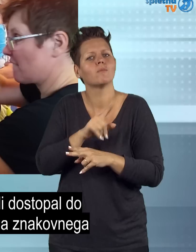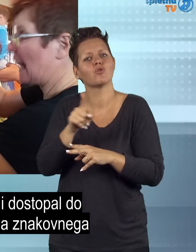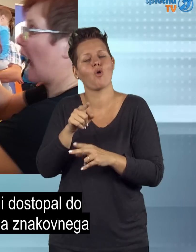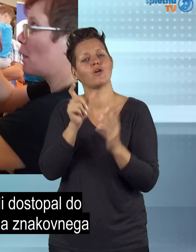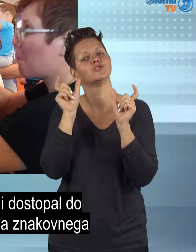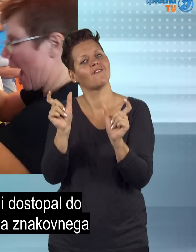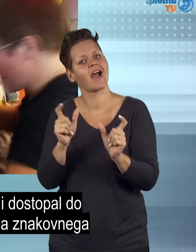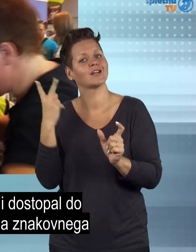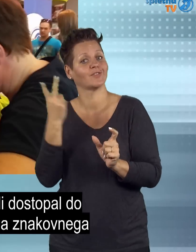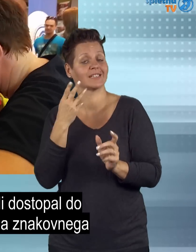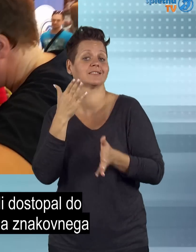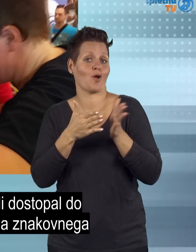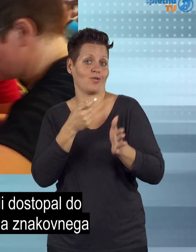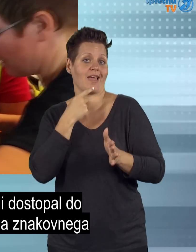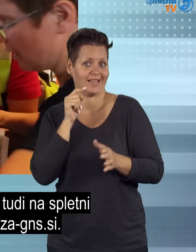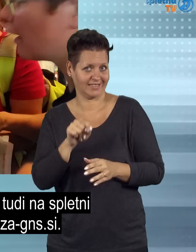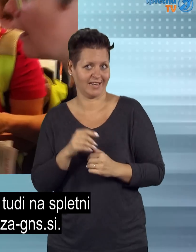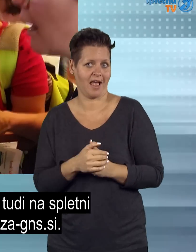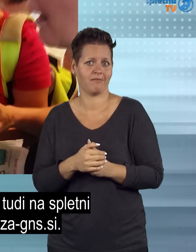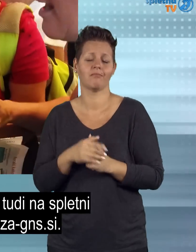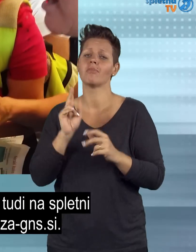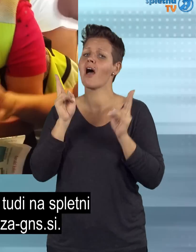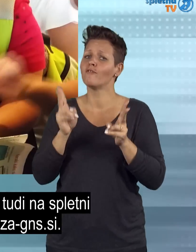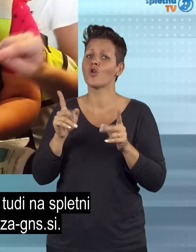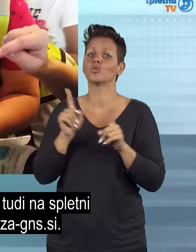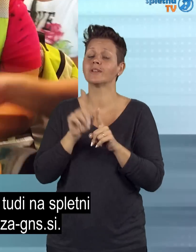slovenskega znakovnega jezika, ki je na voljo tudi na spletni strani